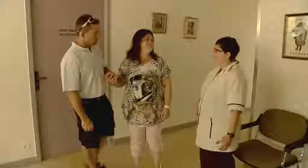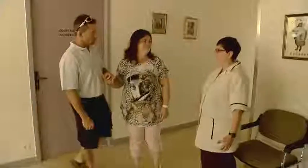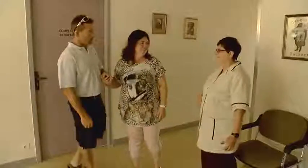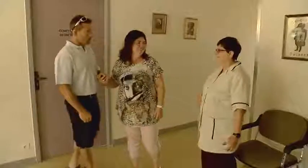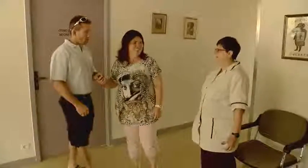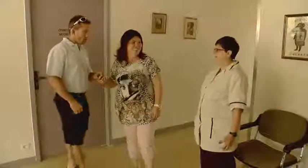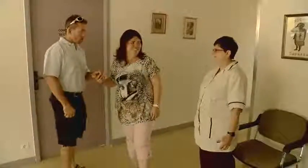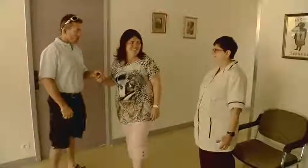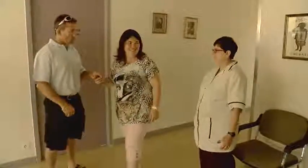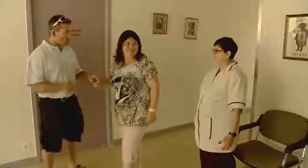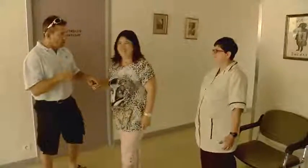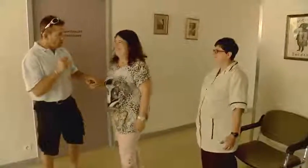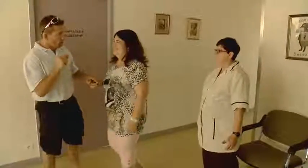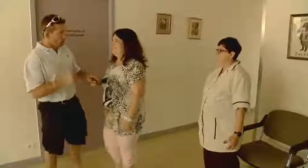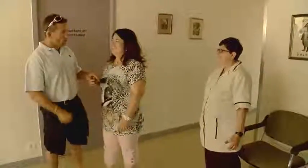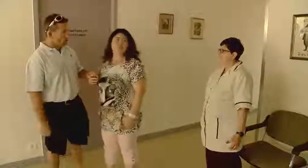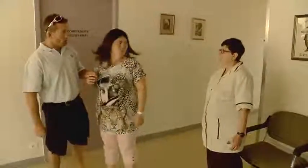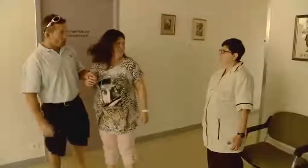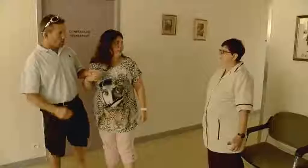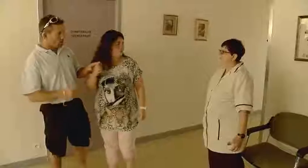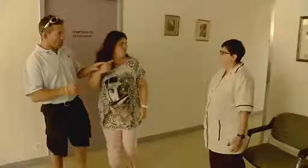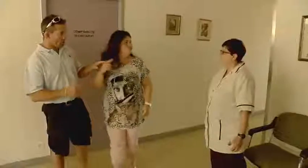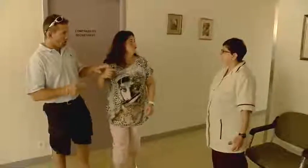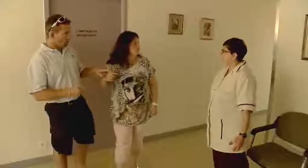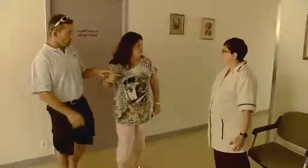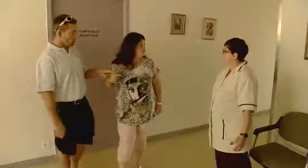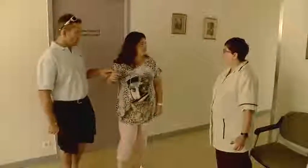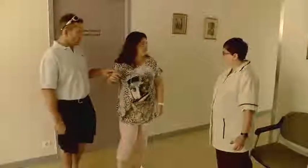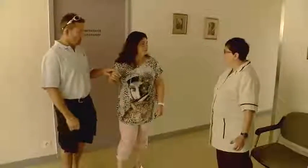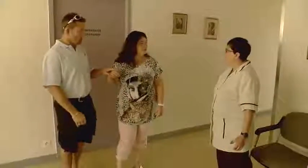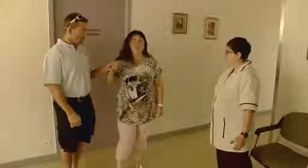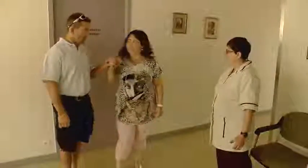l'arbre. Hein. Je fais un petit niveau, moi. Je gagne